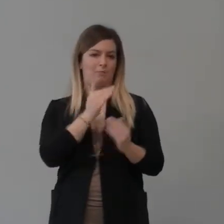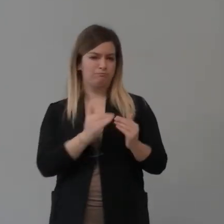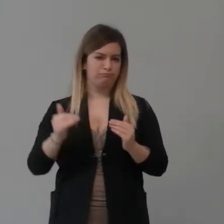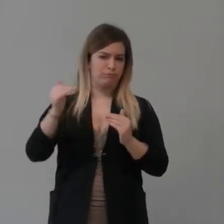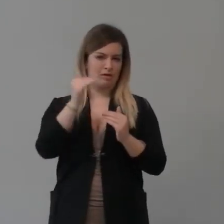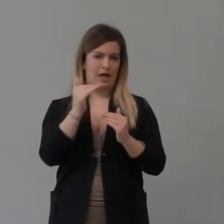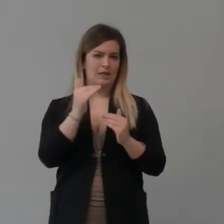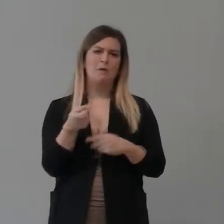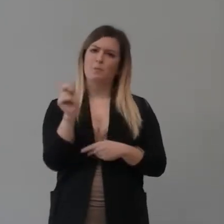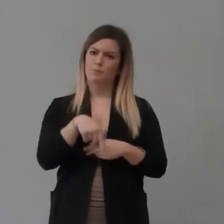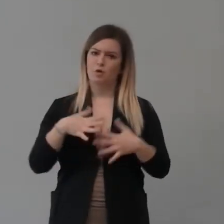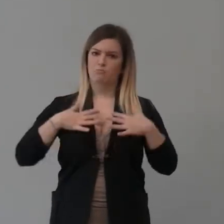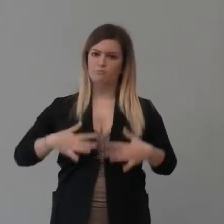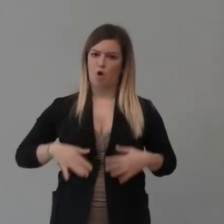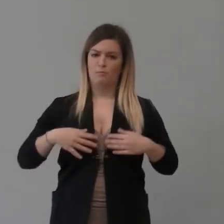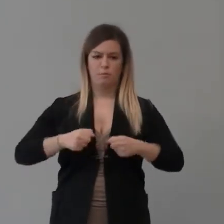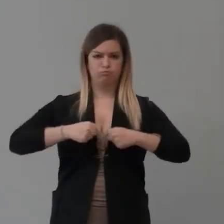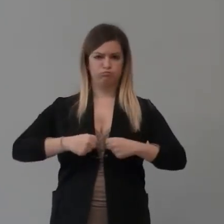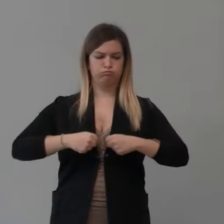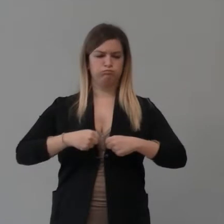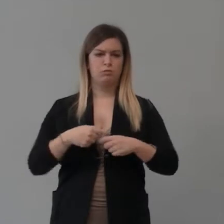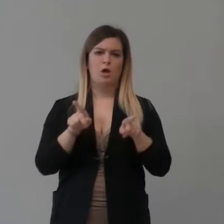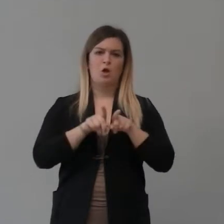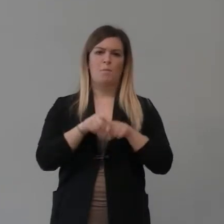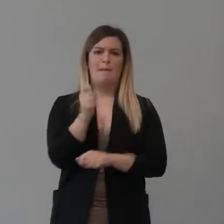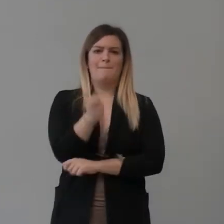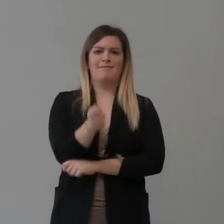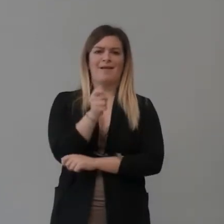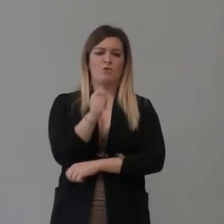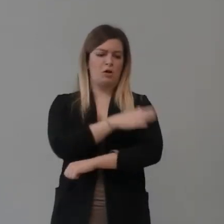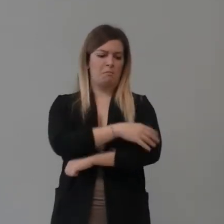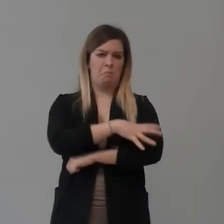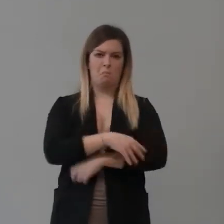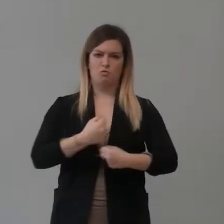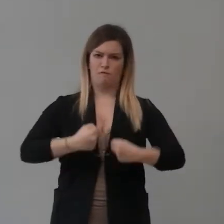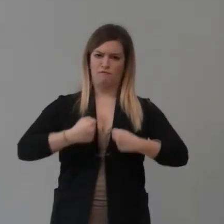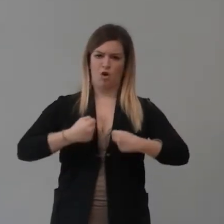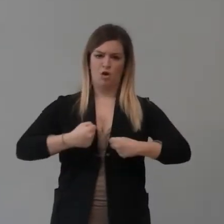come statura, come stazza, era un pescatore, aveva dei muscoli adatti per tirare sui pesi